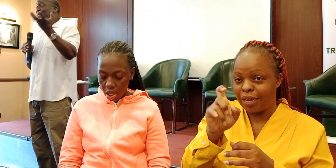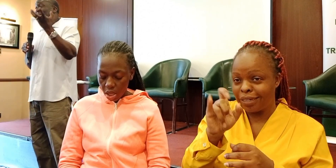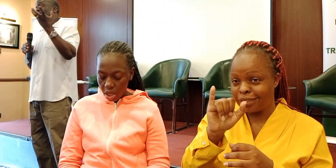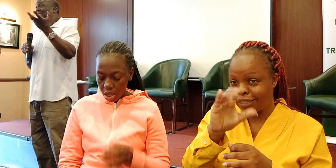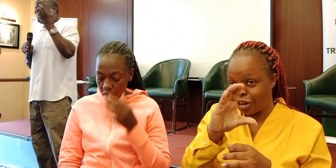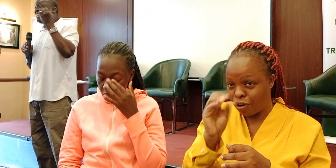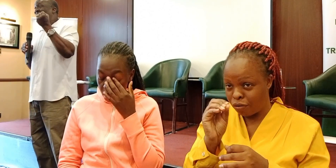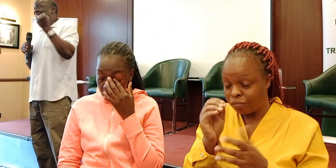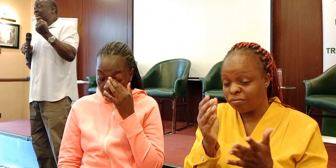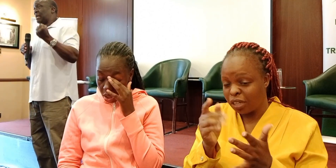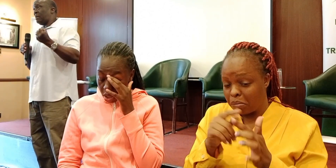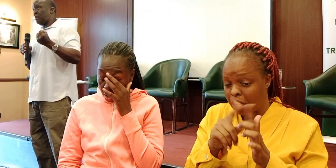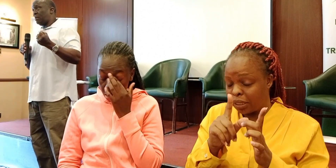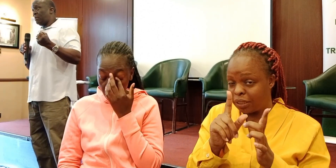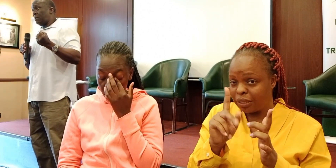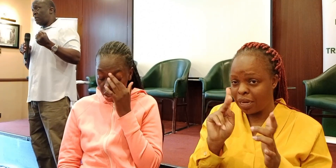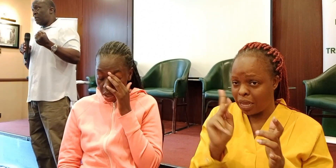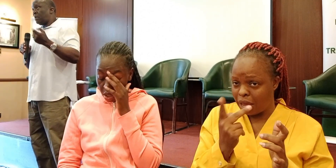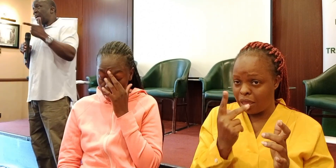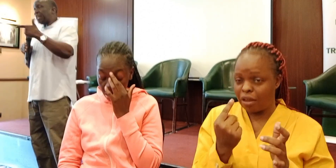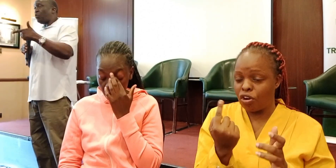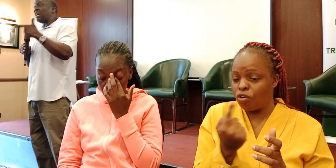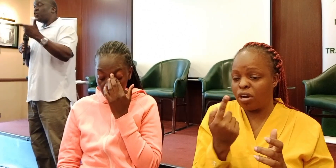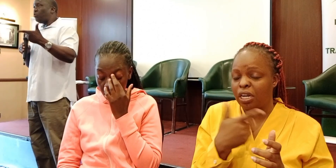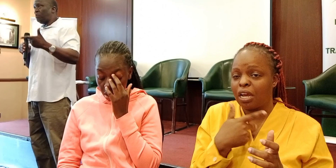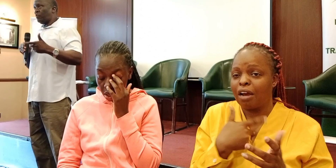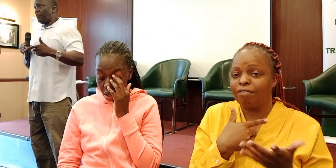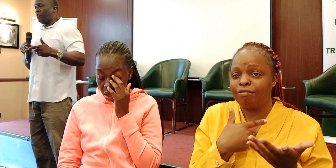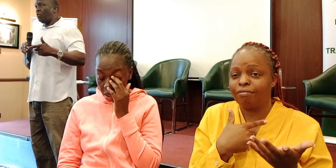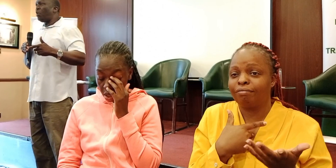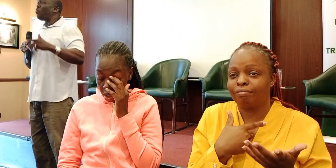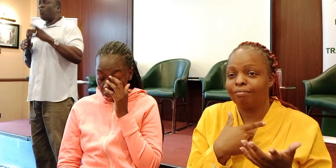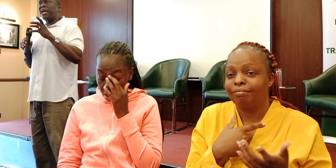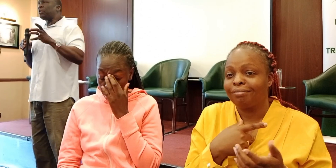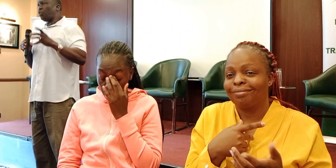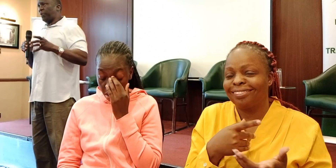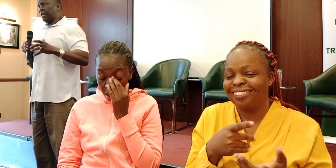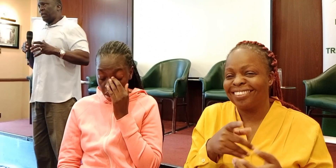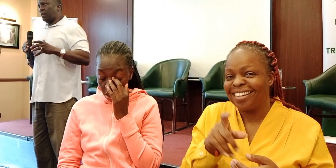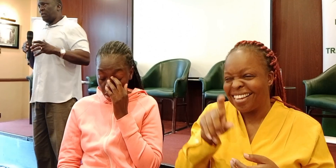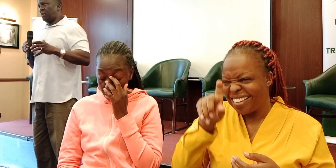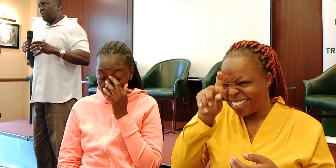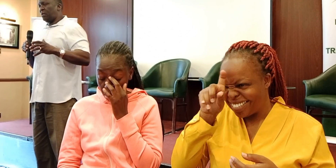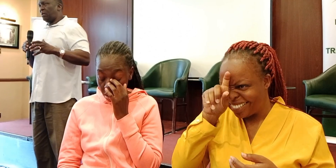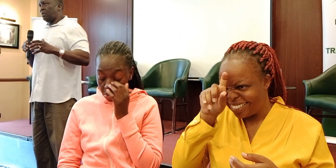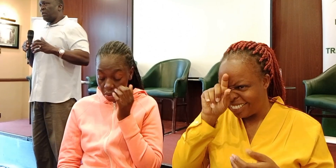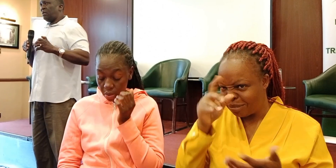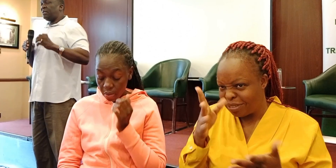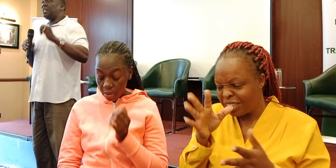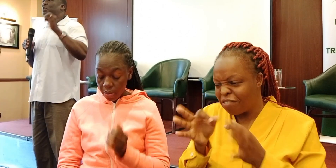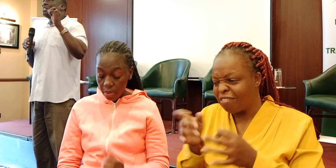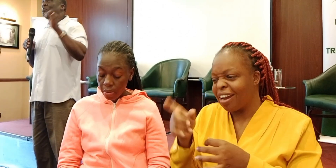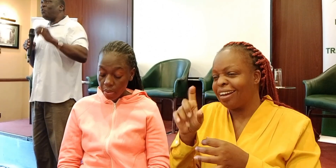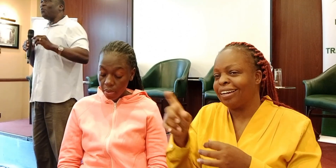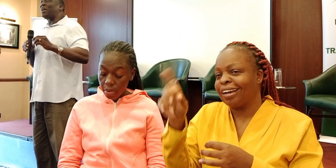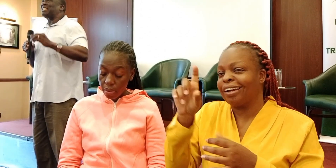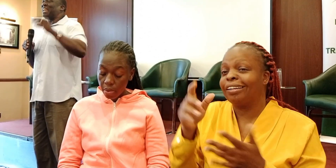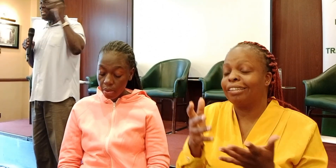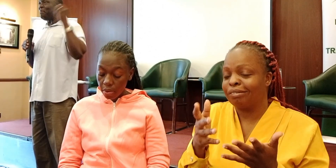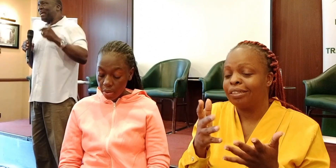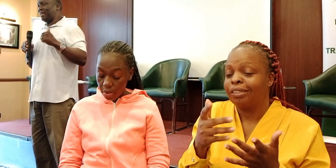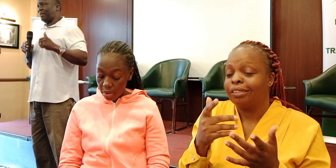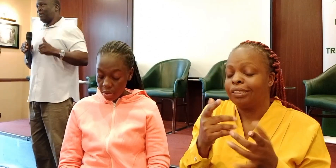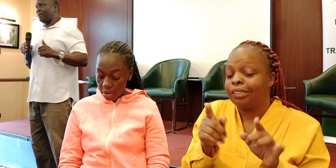milioni 30 na Cairo, Khartoum. Kwa hiyo Wakenya tuko wengi. Tena Mwenyezi Mungu